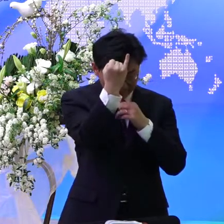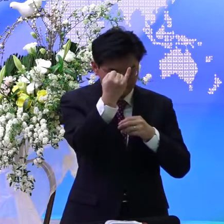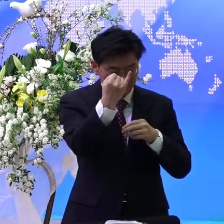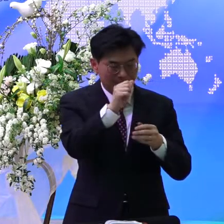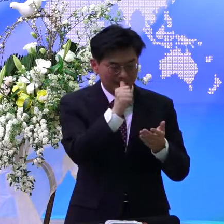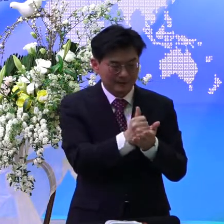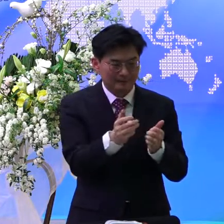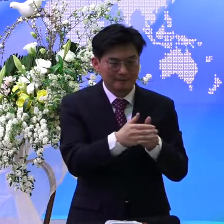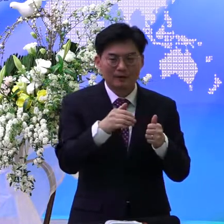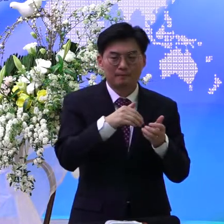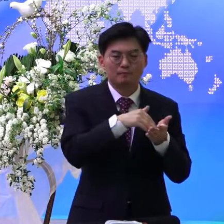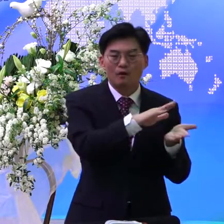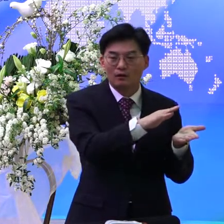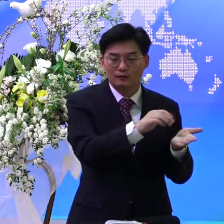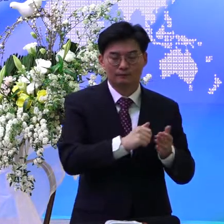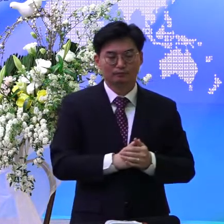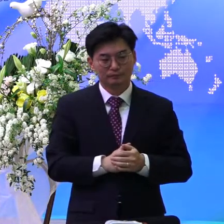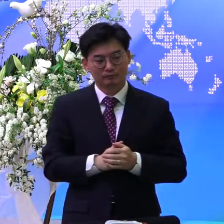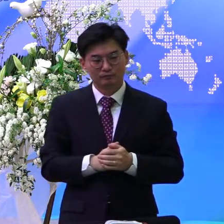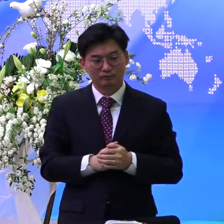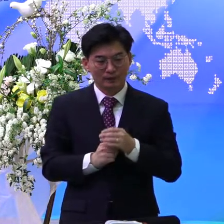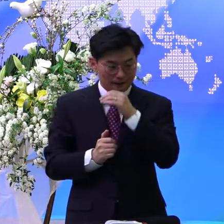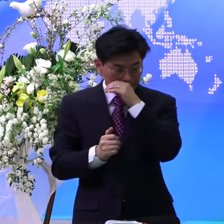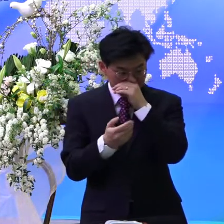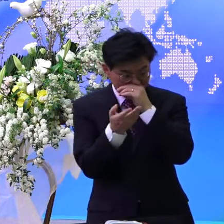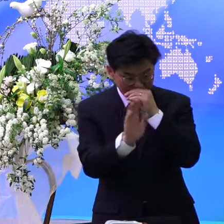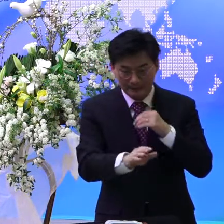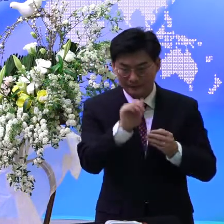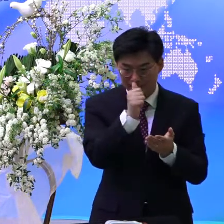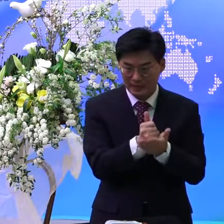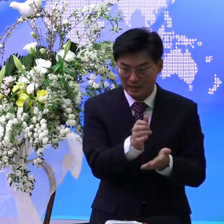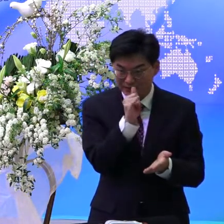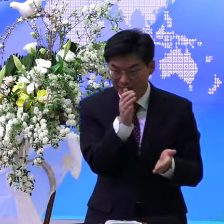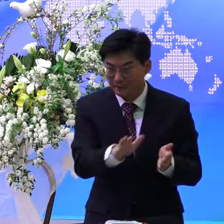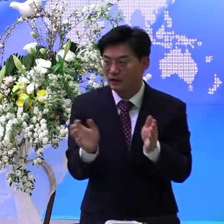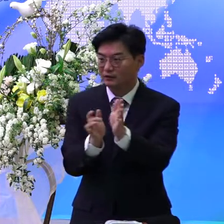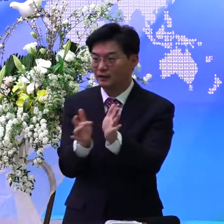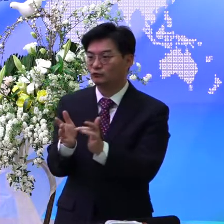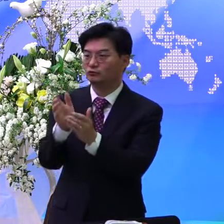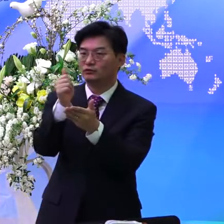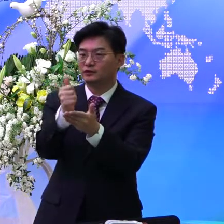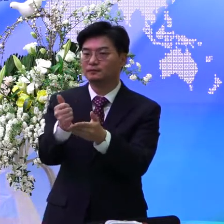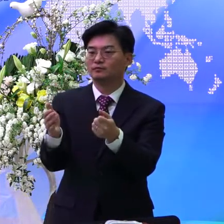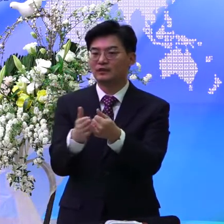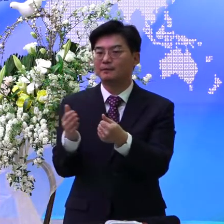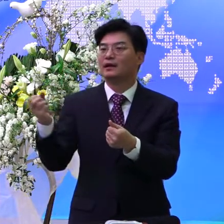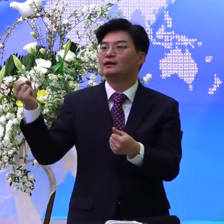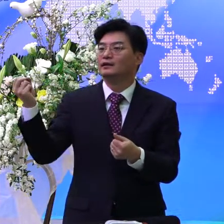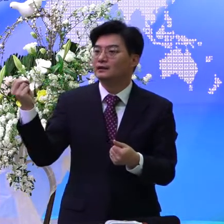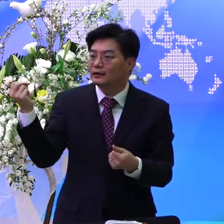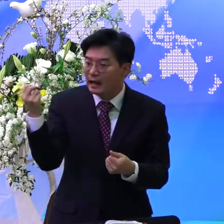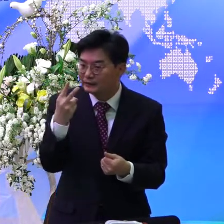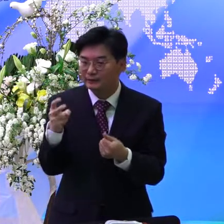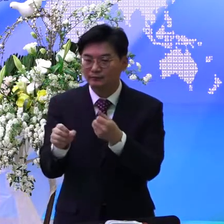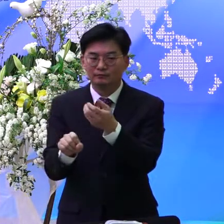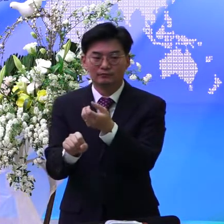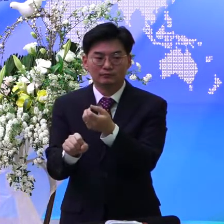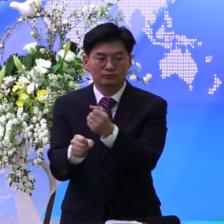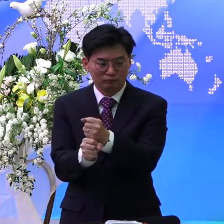타락한 옛 모습과 예수님을 통해서 회복된 그 모습 사이의 차이는